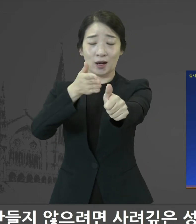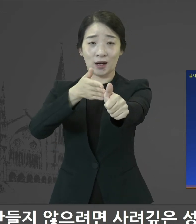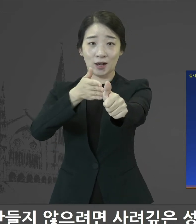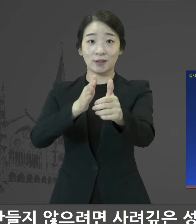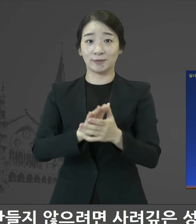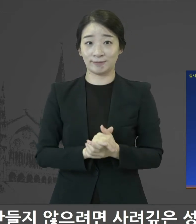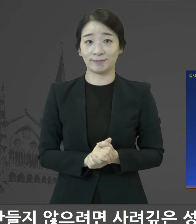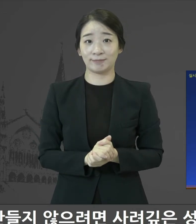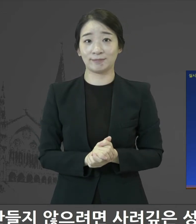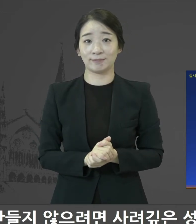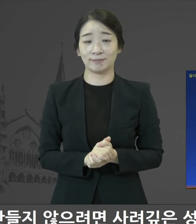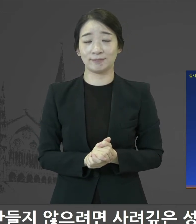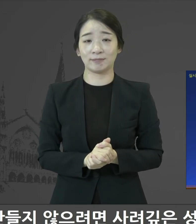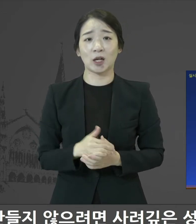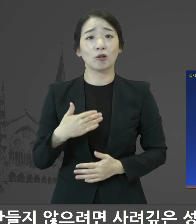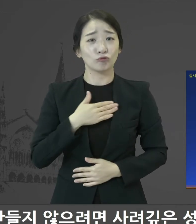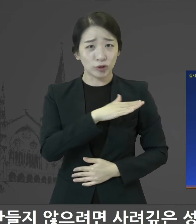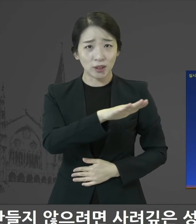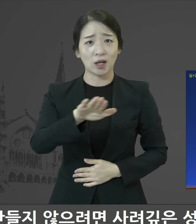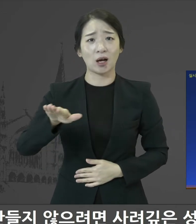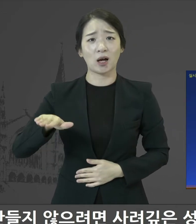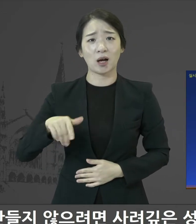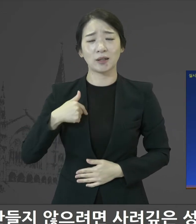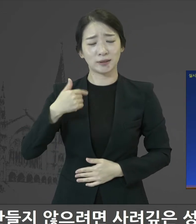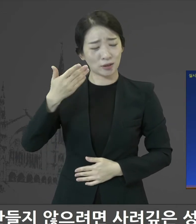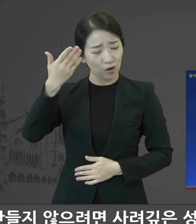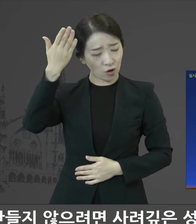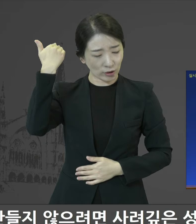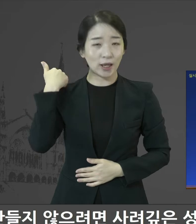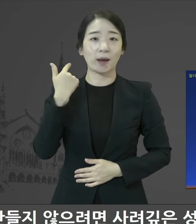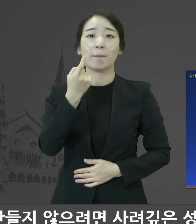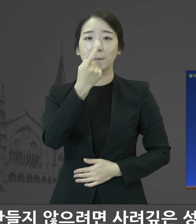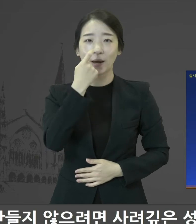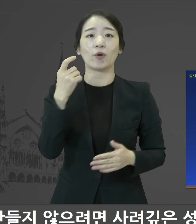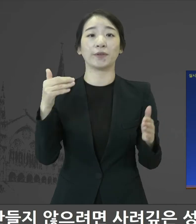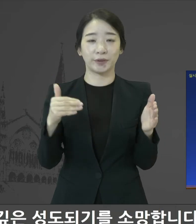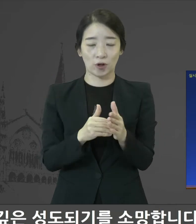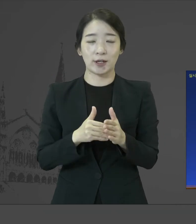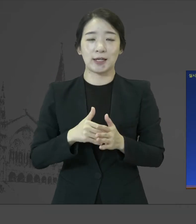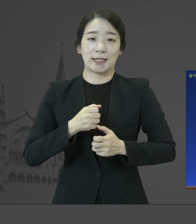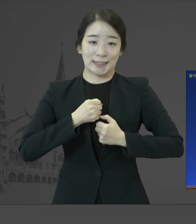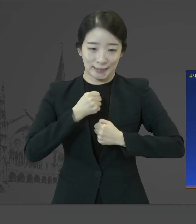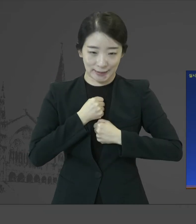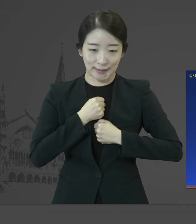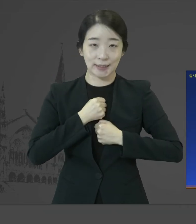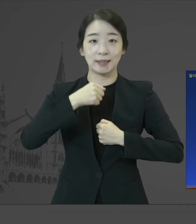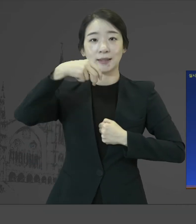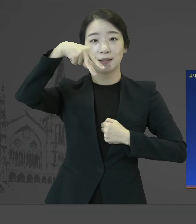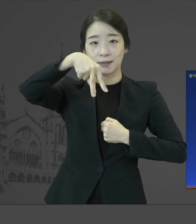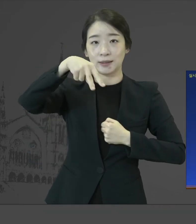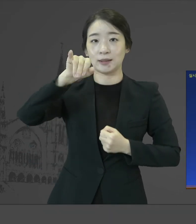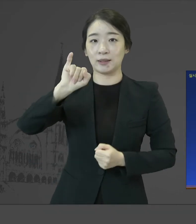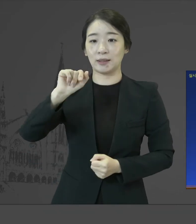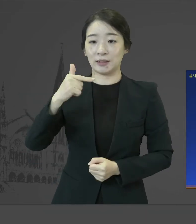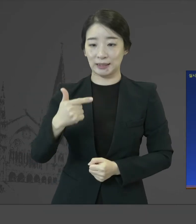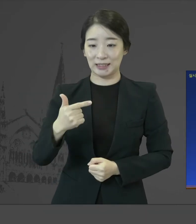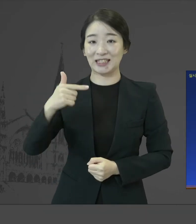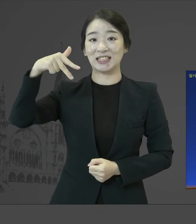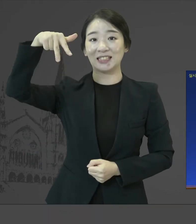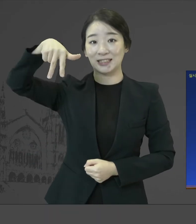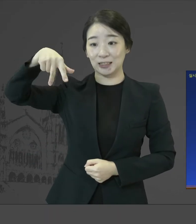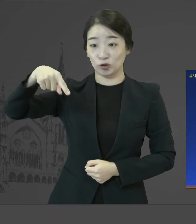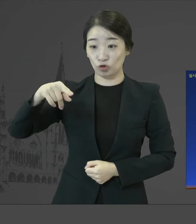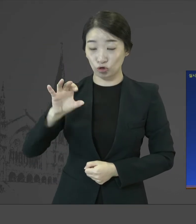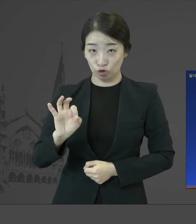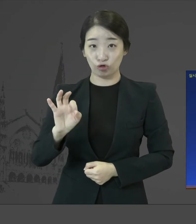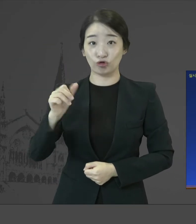축복합니다. 이게 우리가 전에 배웠던 신중함하고 관련이 있는 말입니다. 신중함하고 이게